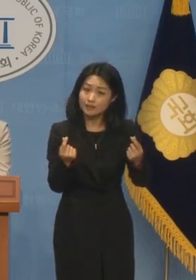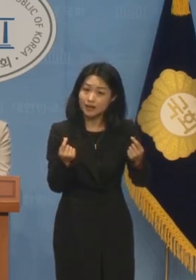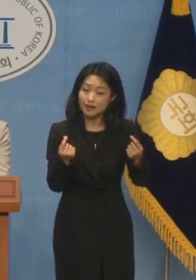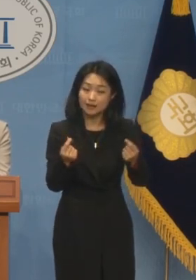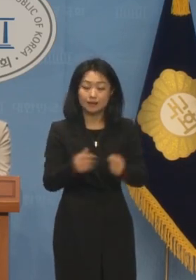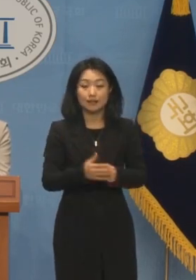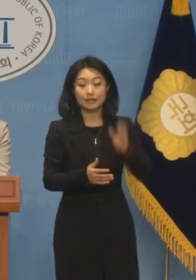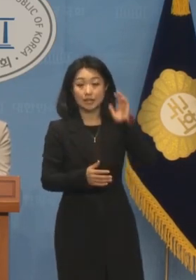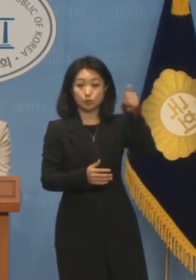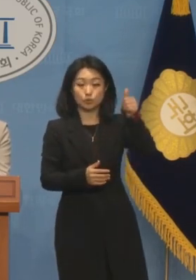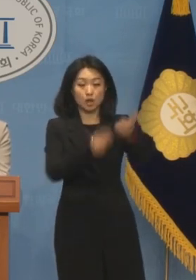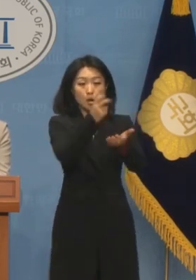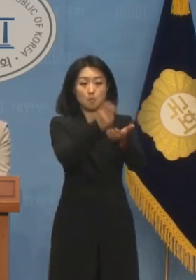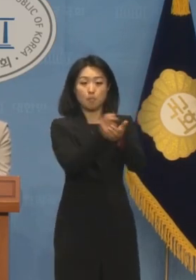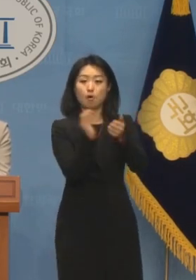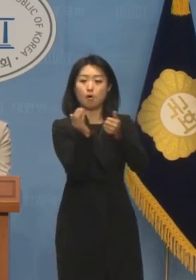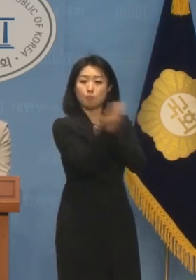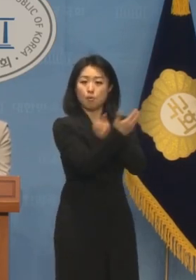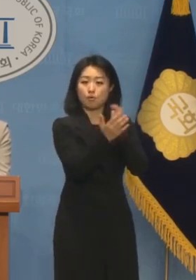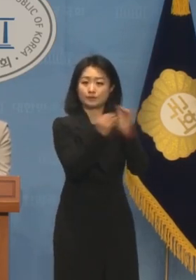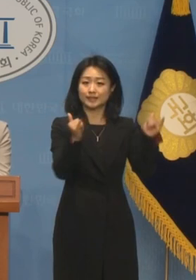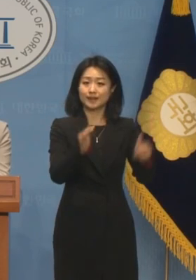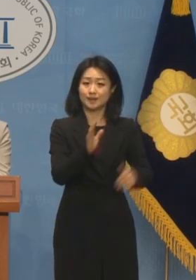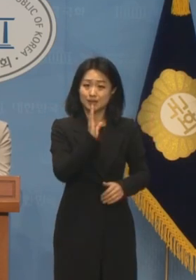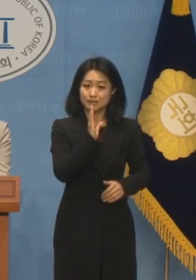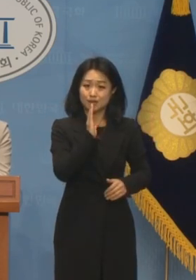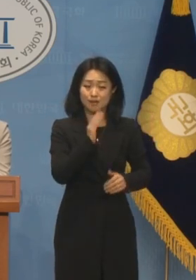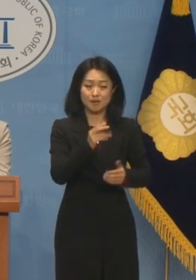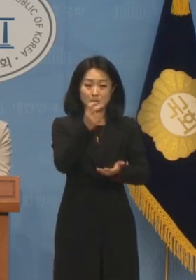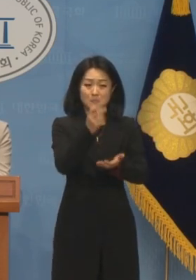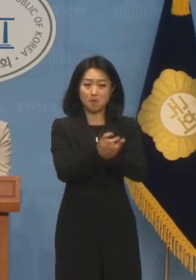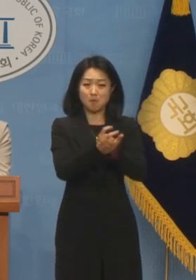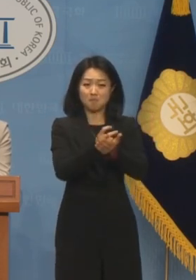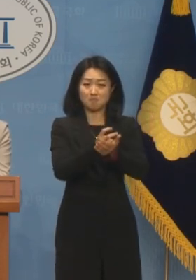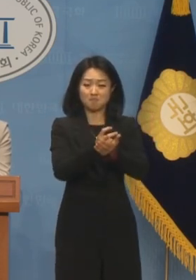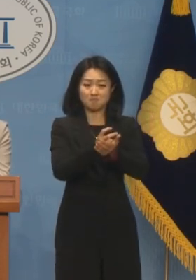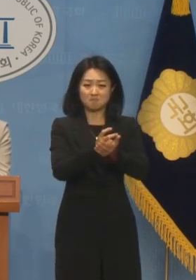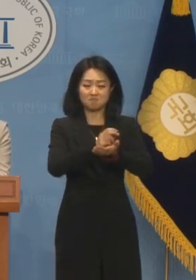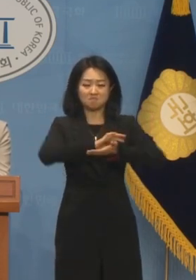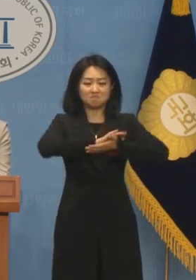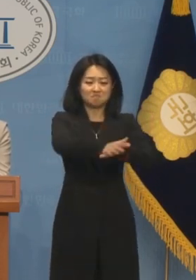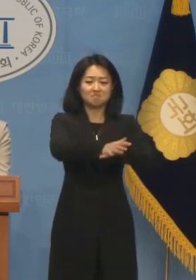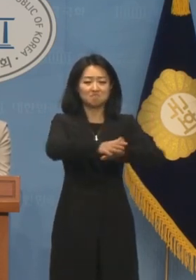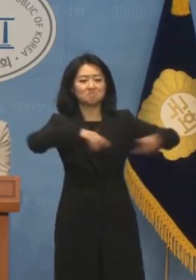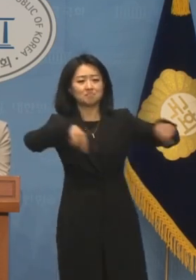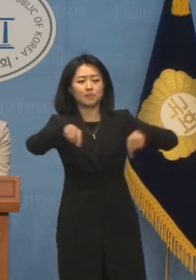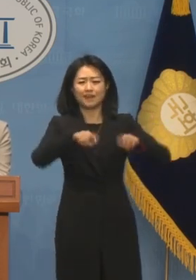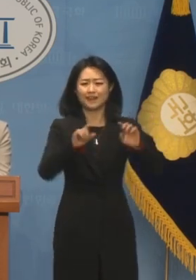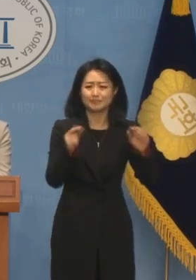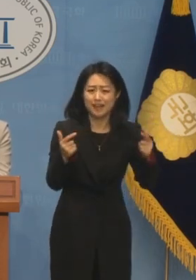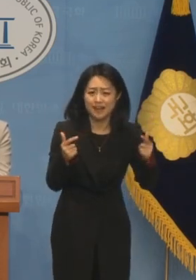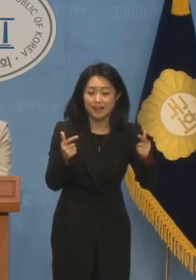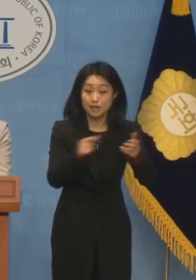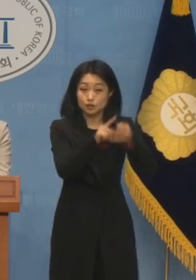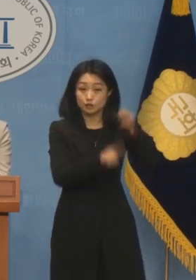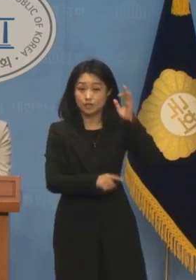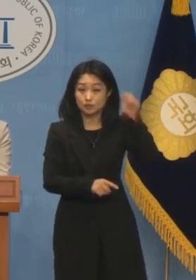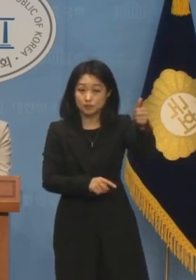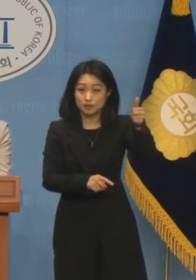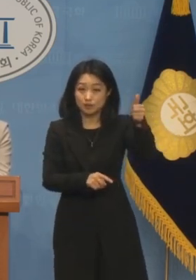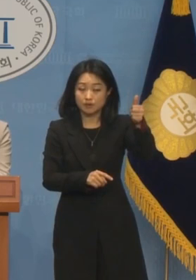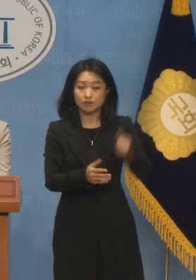대통령은 법의 수호자이지 초법적 존재가 아닙니다. 윤석열 대통령은